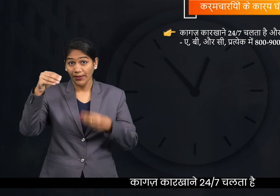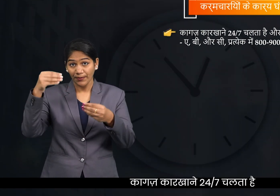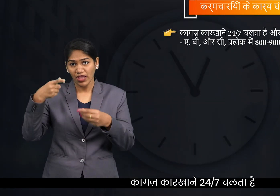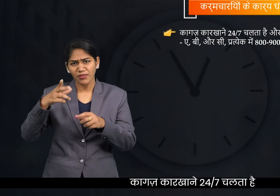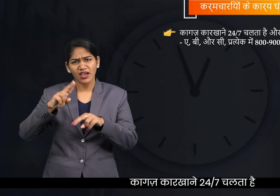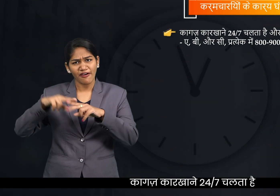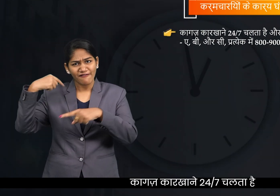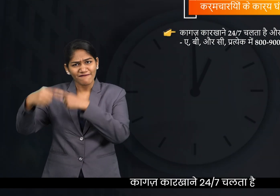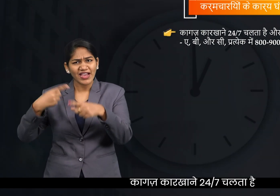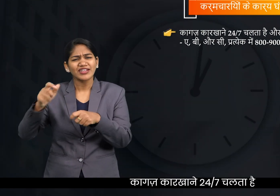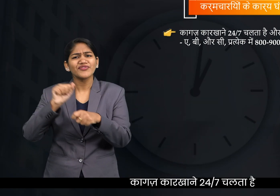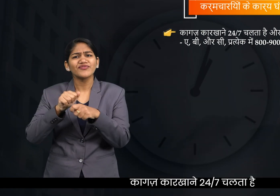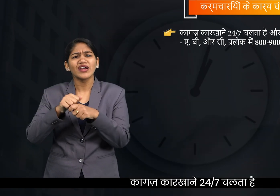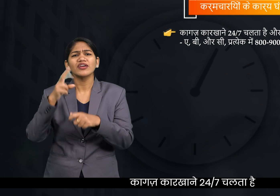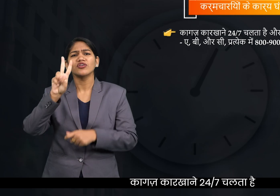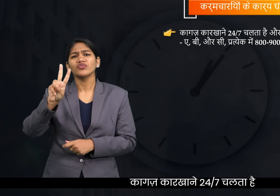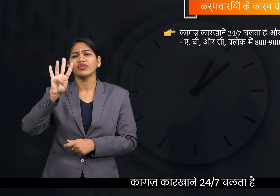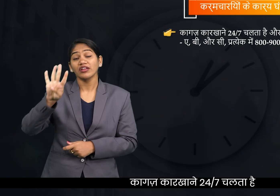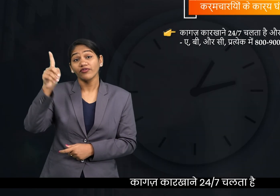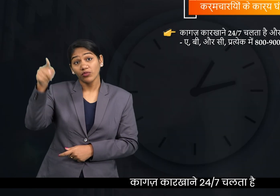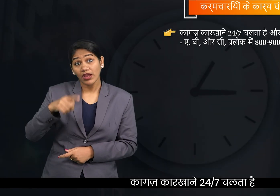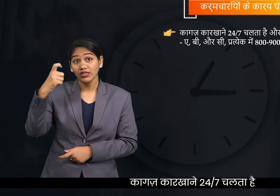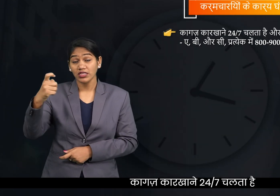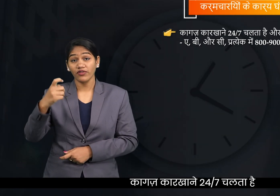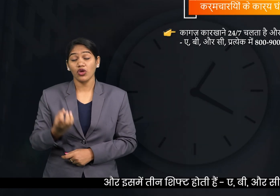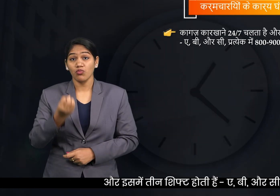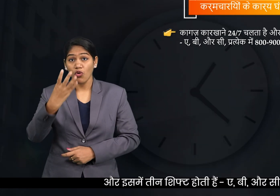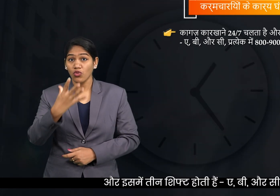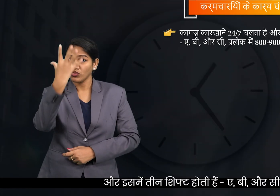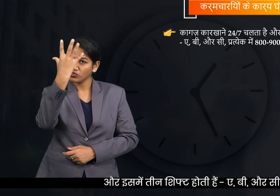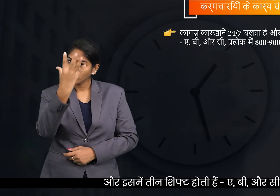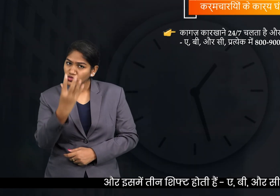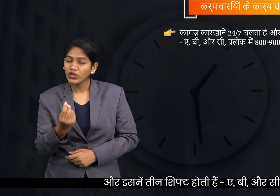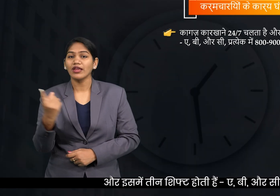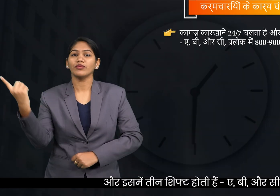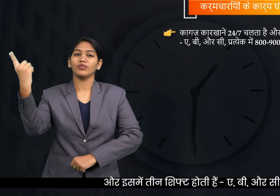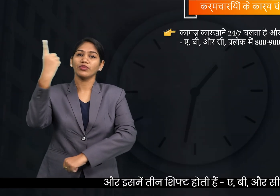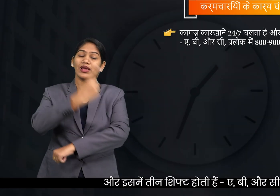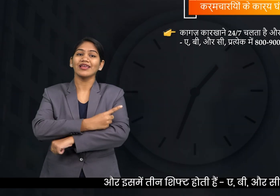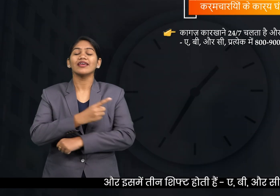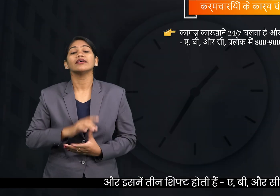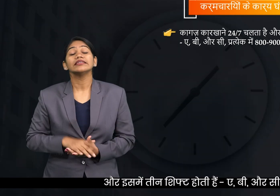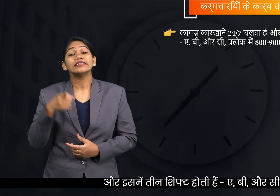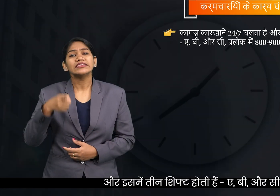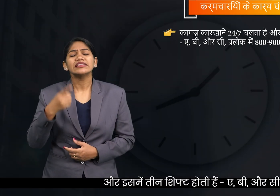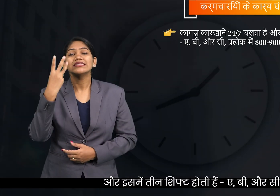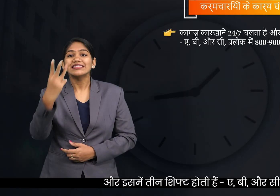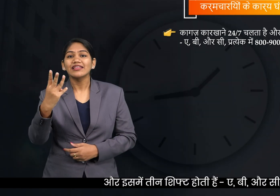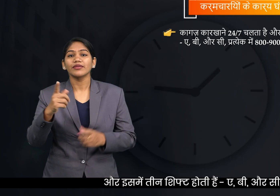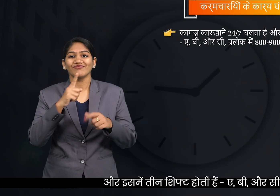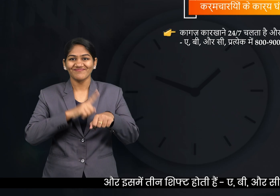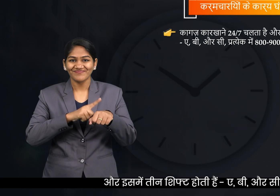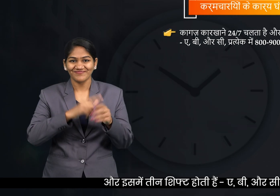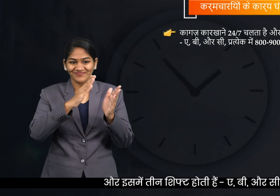कागज कारखाने 24 घंटे सातों दिन चलता है और इसमें 3 शिफ्ट होती हैं,